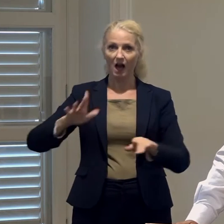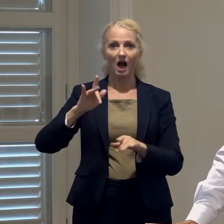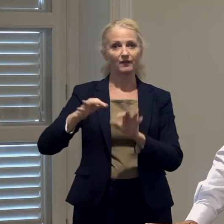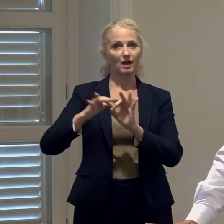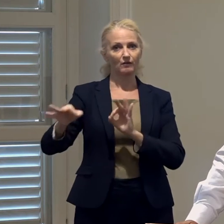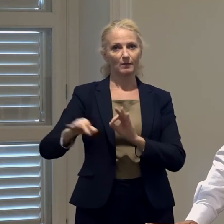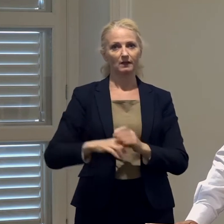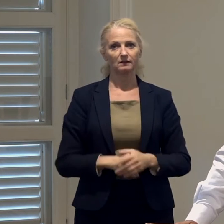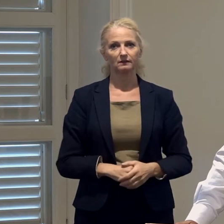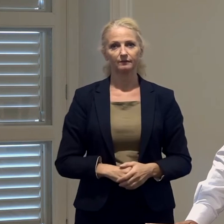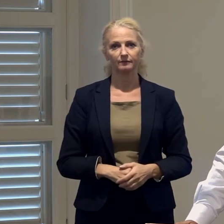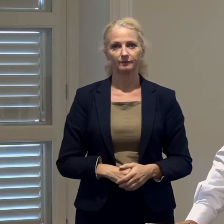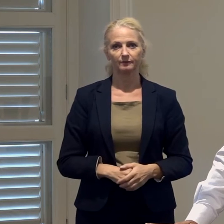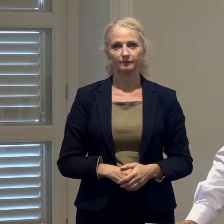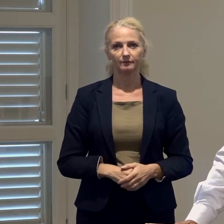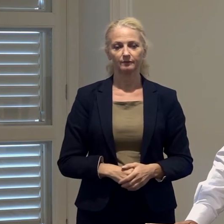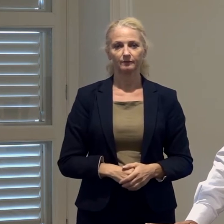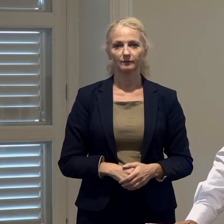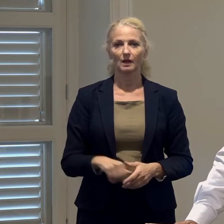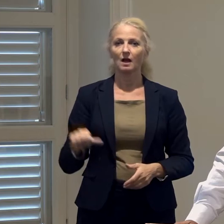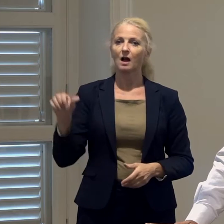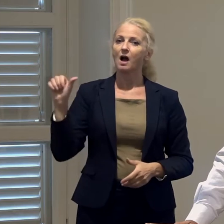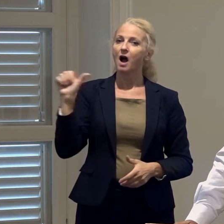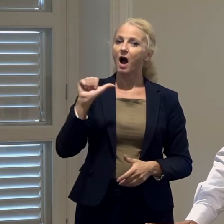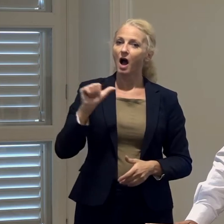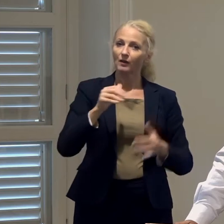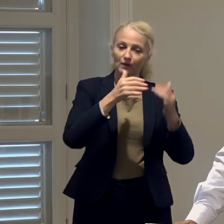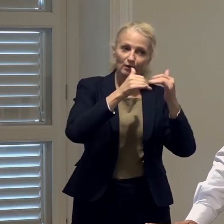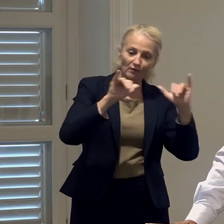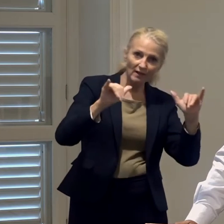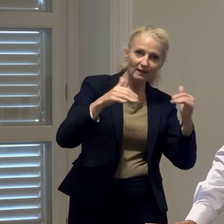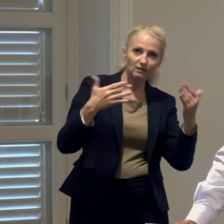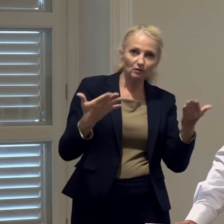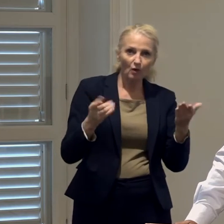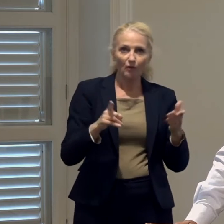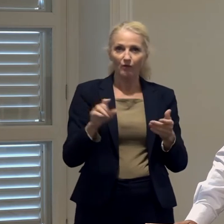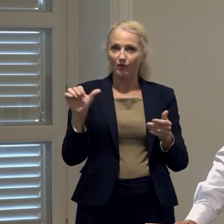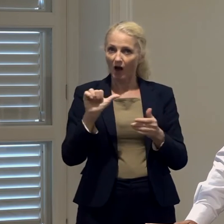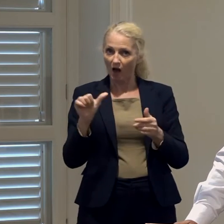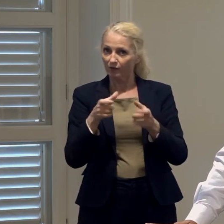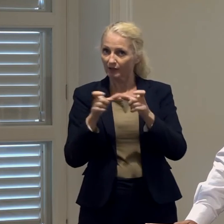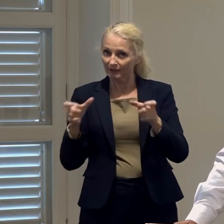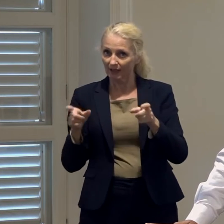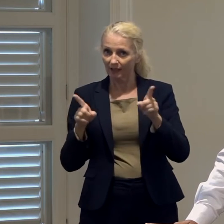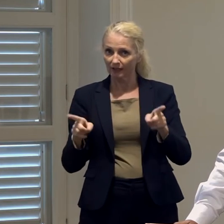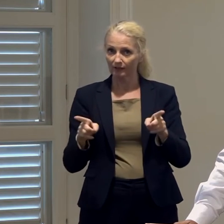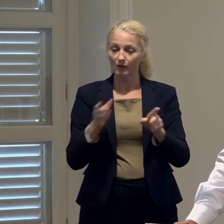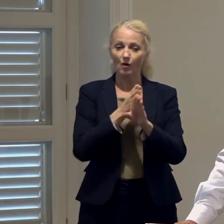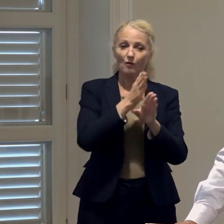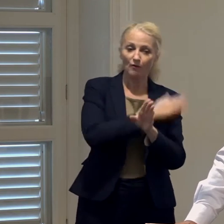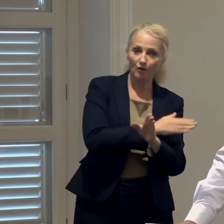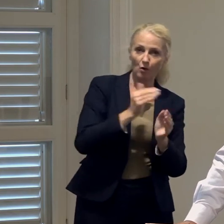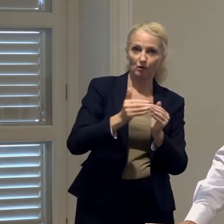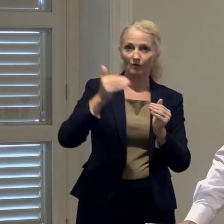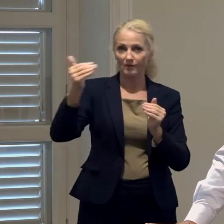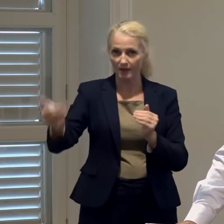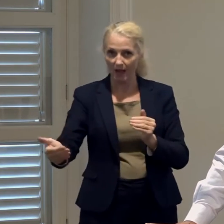Alle andere activiteiten die te maken hebben met begrafenissen of huwelijken worden als privé samenkomst